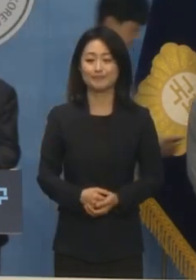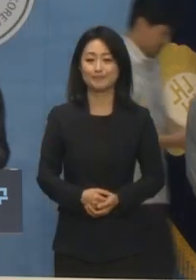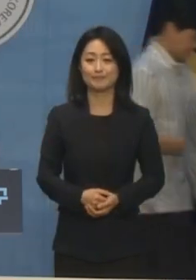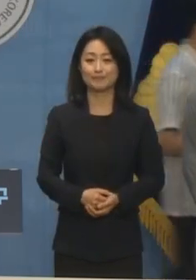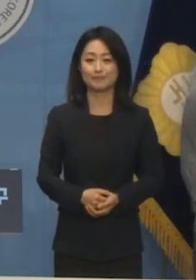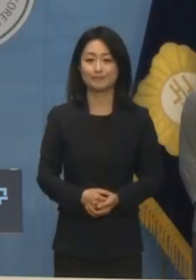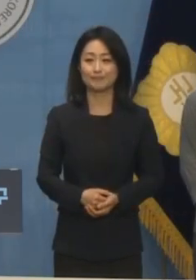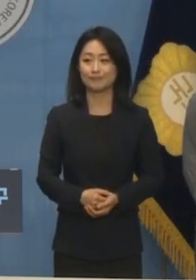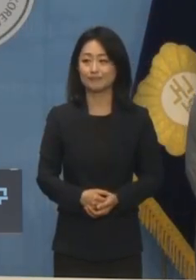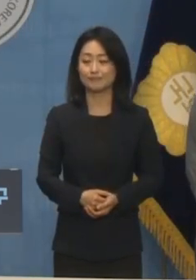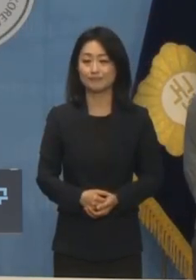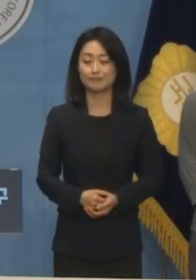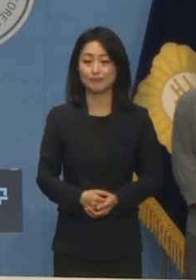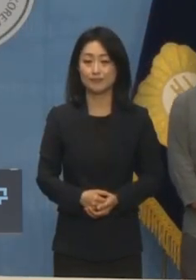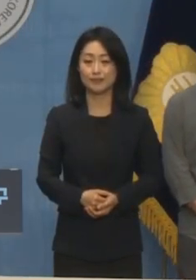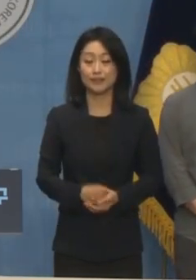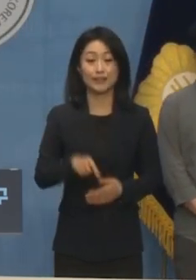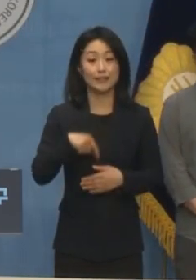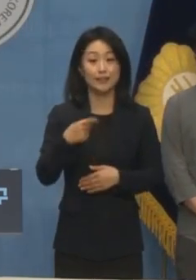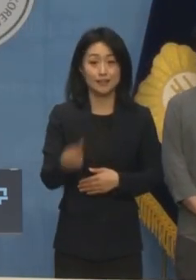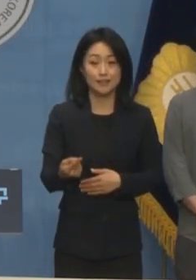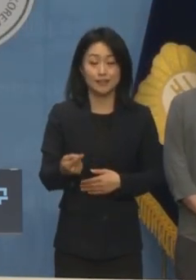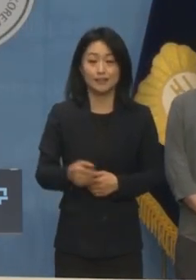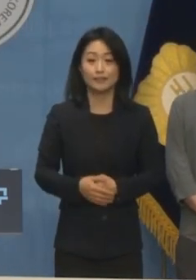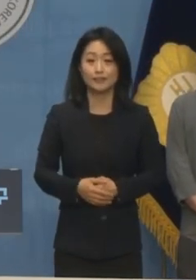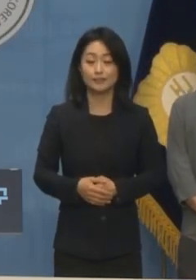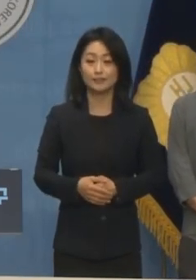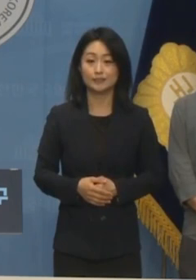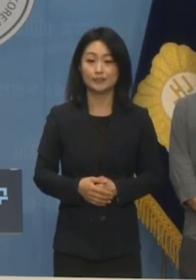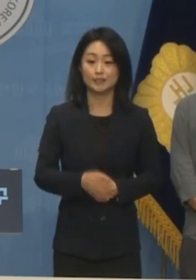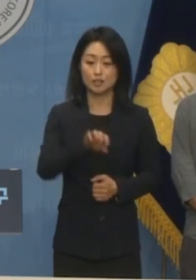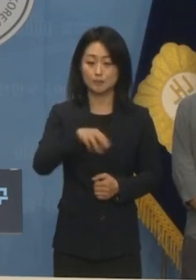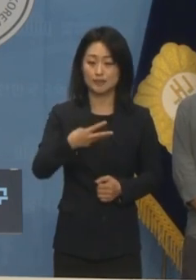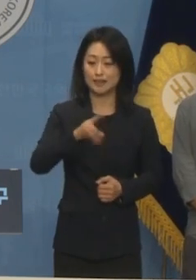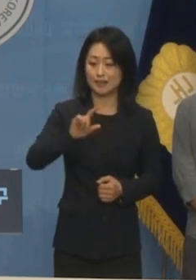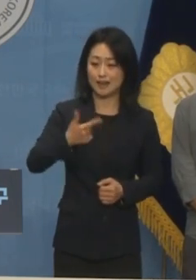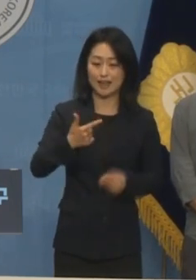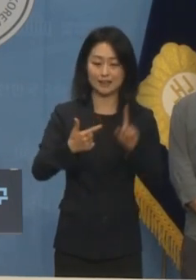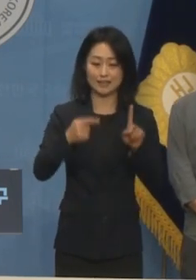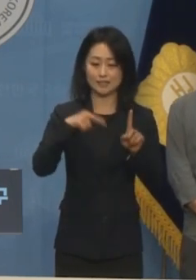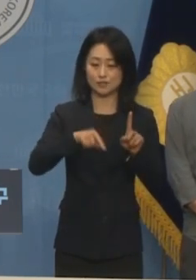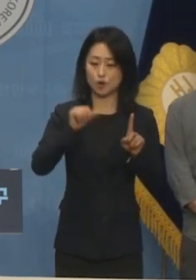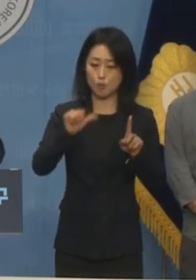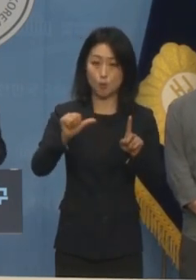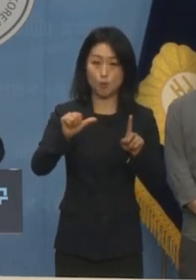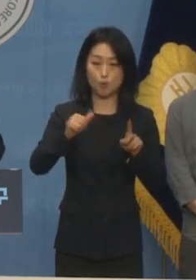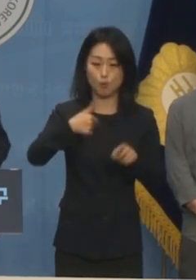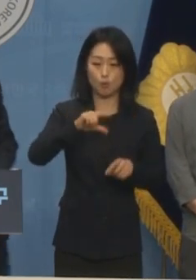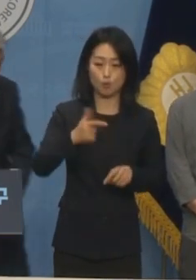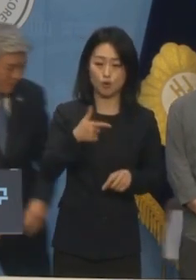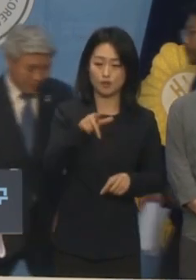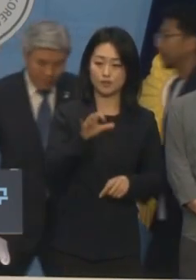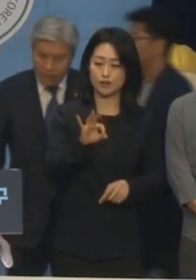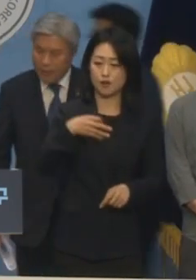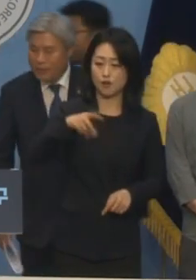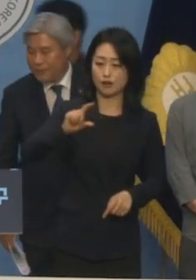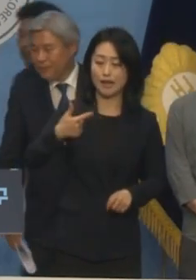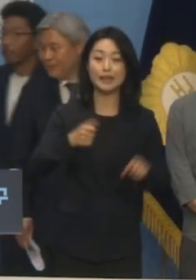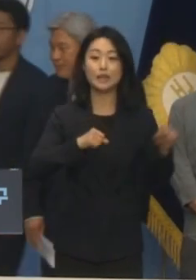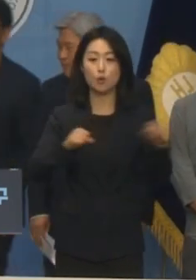예, 김민 대표님 고맙습니다. 다음은 플랜 1.5의 권경락 활동가 부탁드리겠습니다.